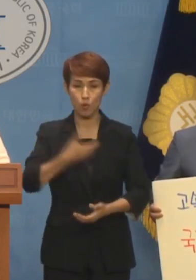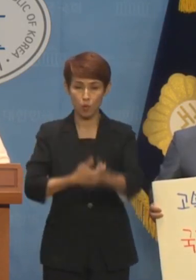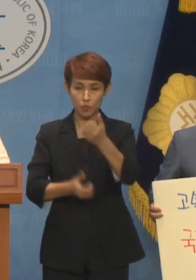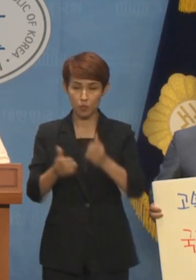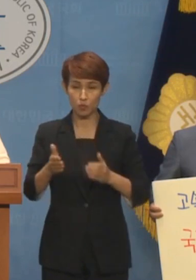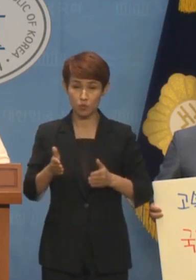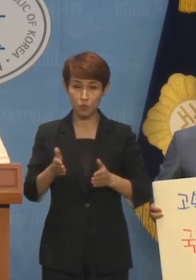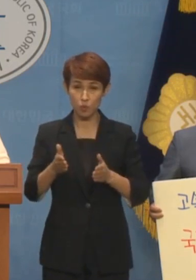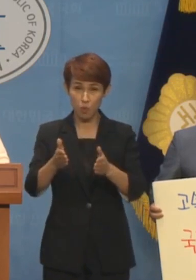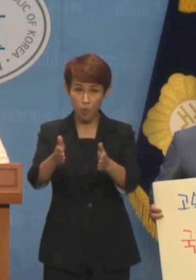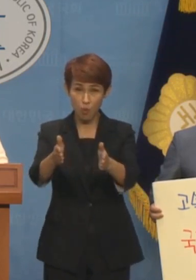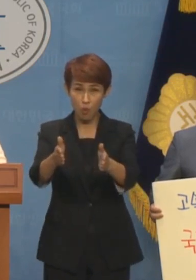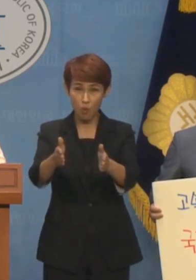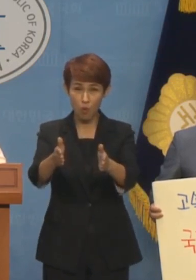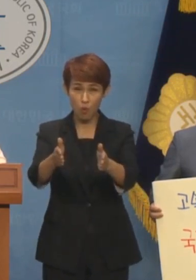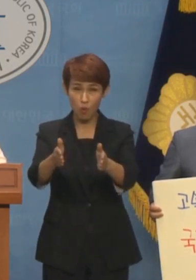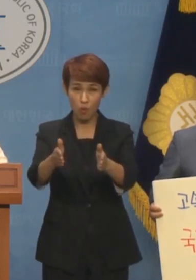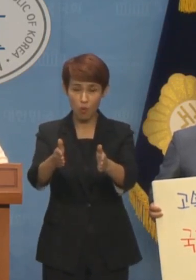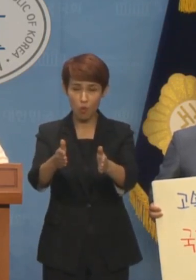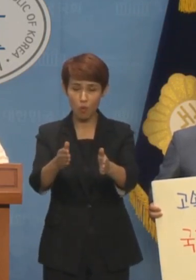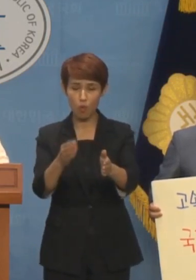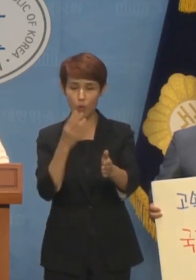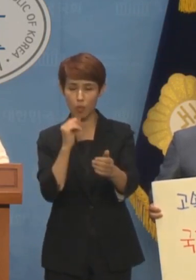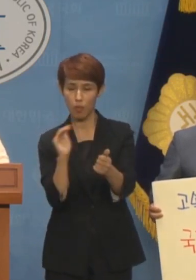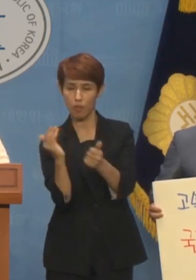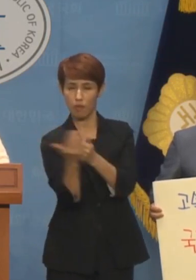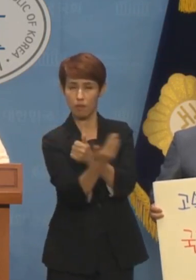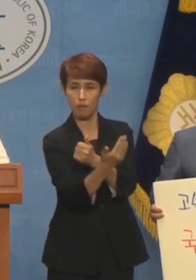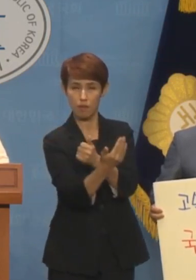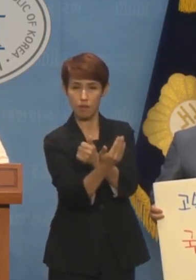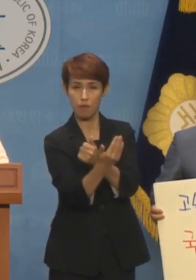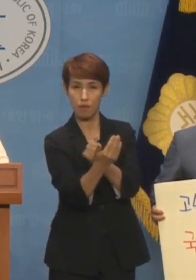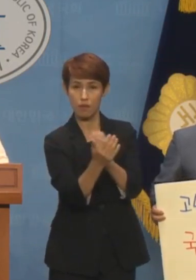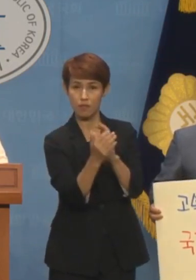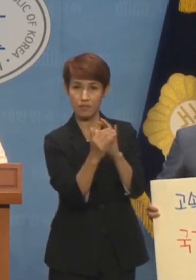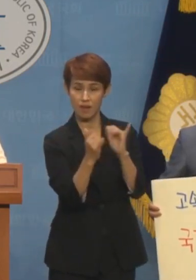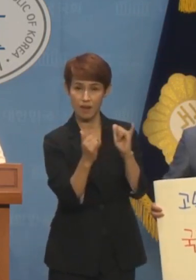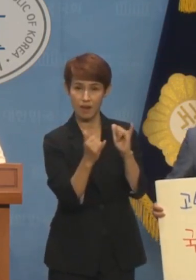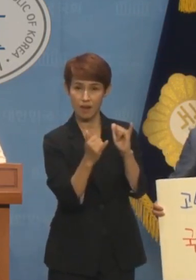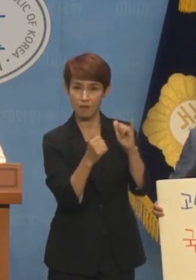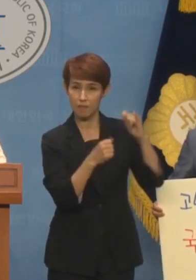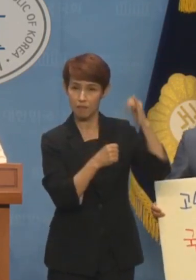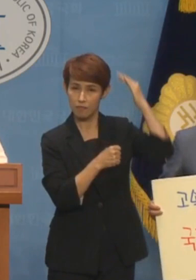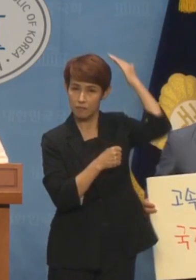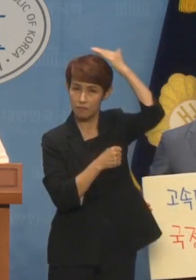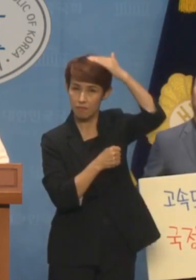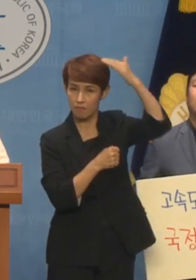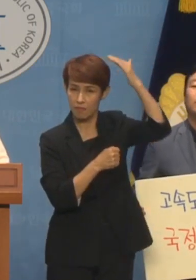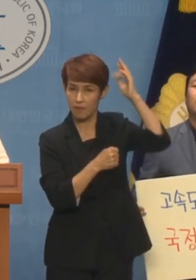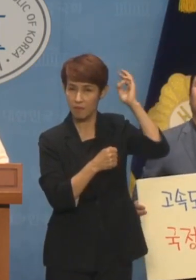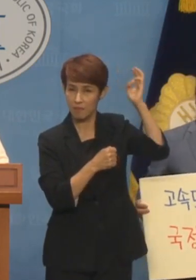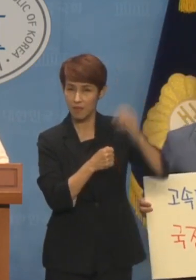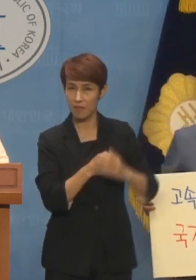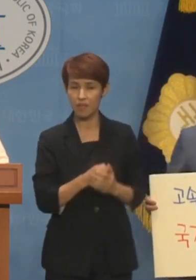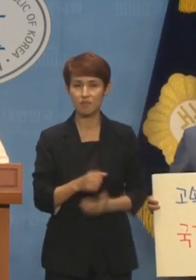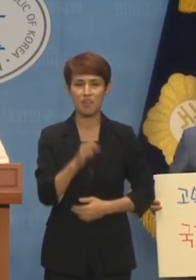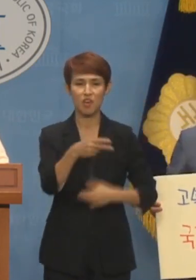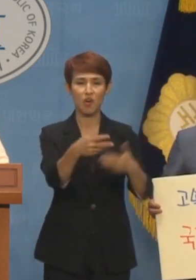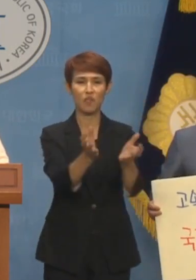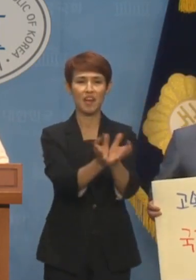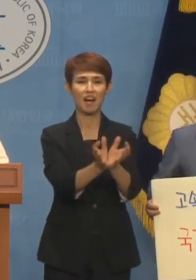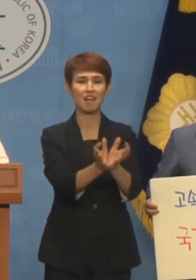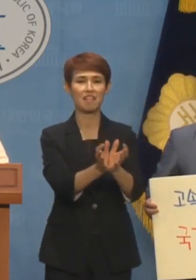양평고속도로를 무한 쉴드 친 것에 대해서 누군가에게 매우 이쁨을 받으셨는지 모르겠지만 지금은 여당의